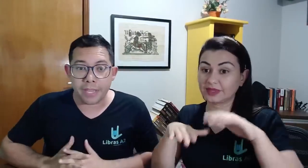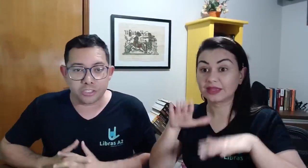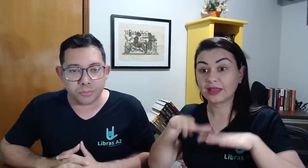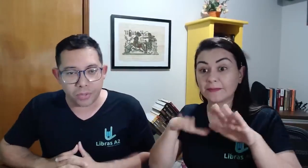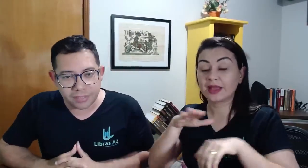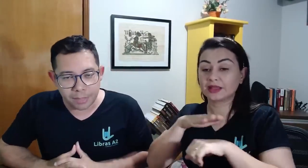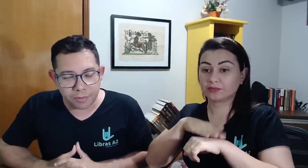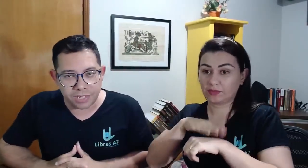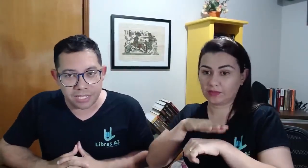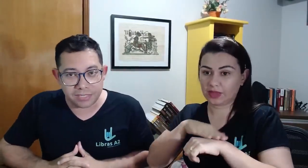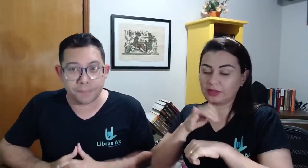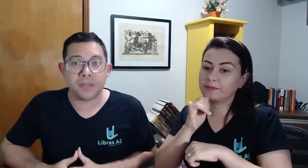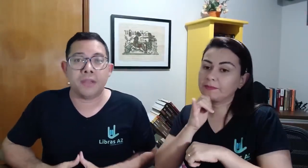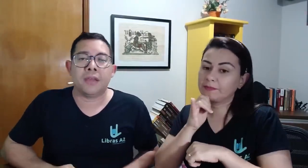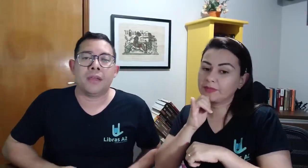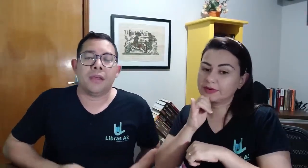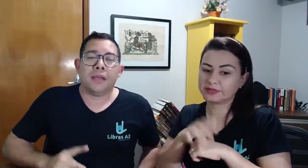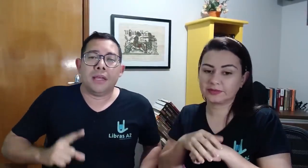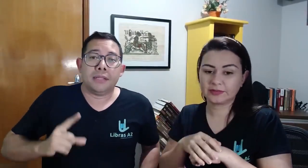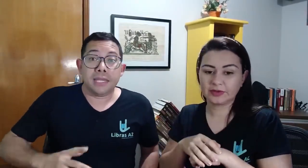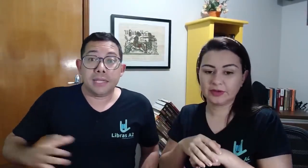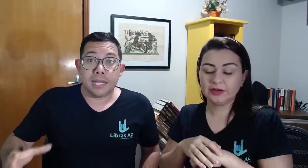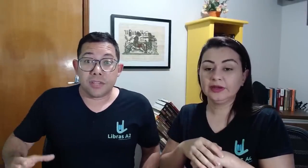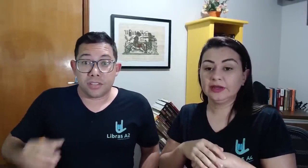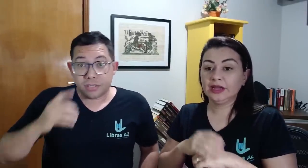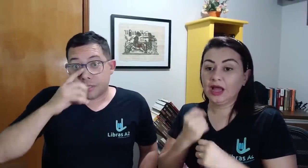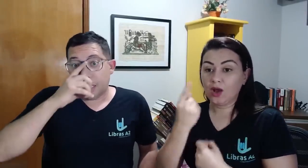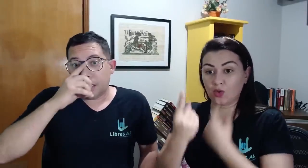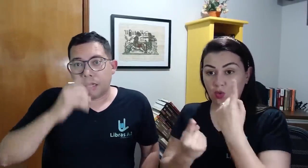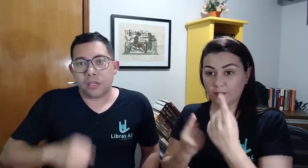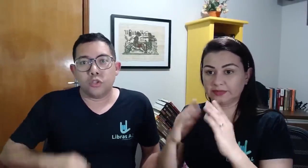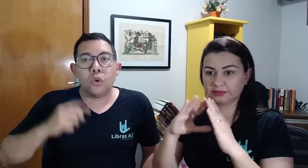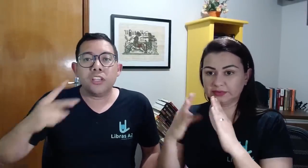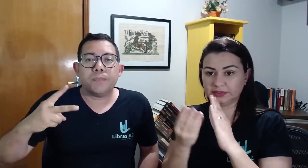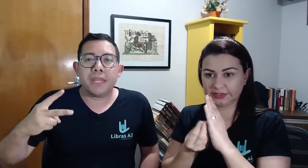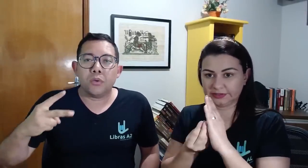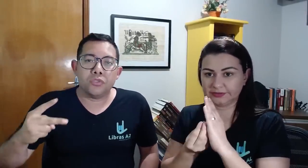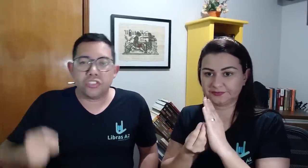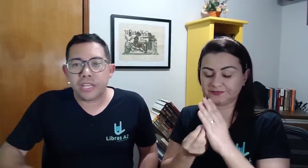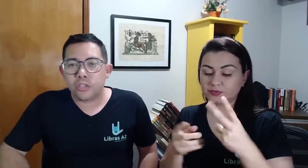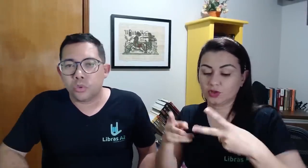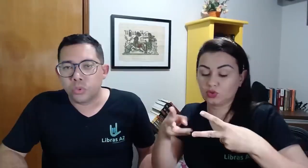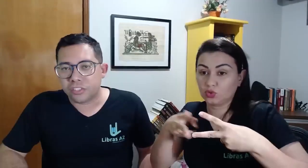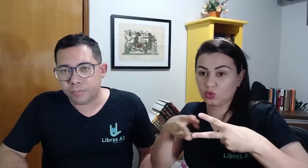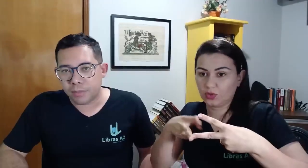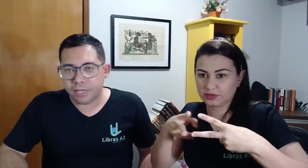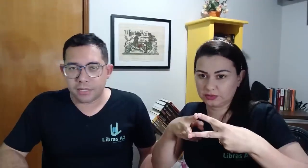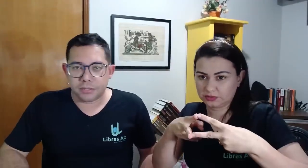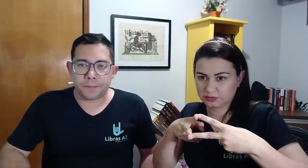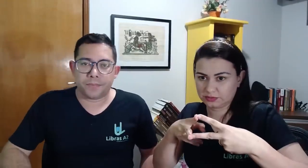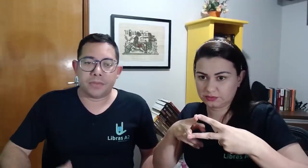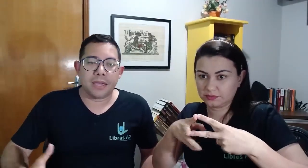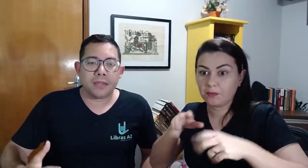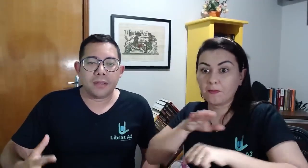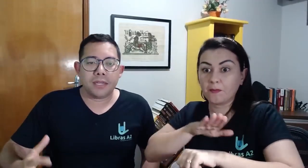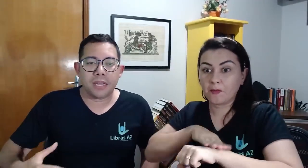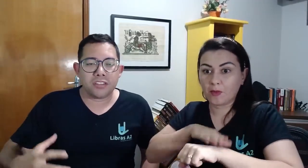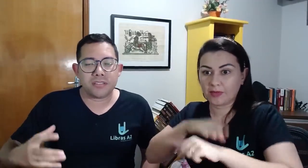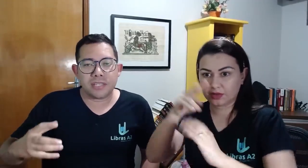momentos. Por exemplo, Vanessa, tem igrejas que têm 2 períodos de leituras bíblicas. Tem igrejas que